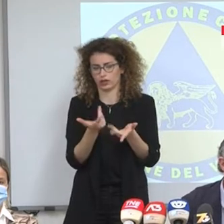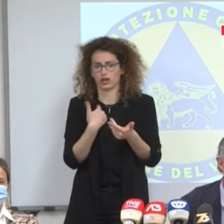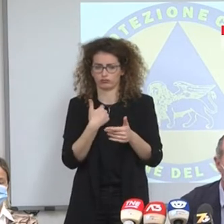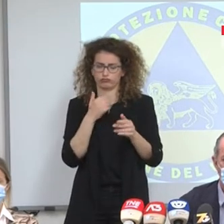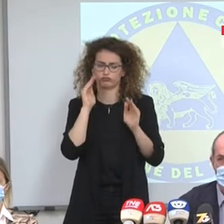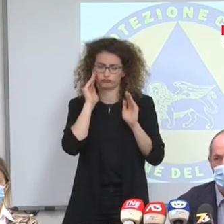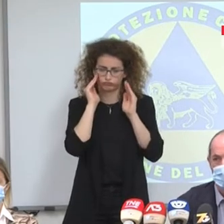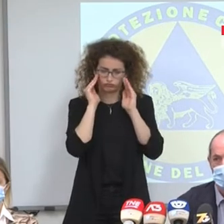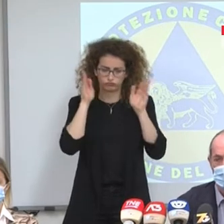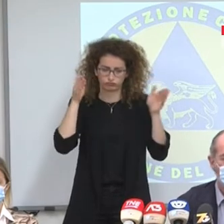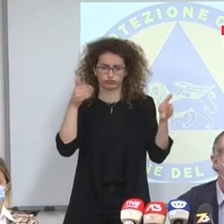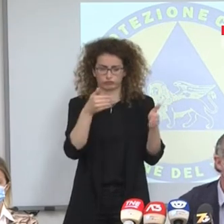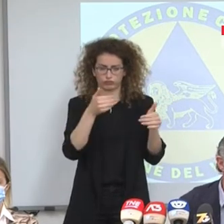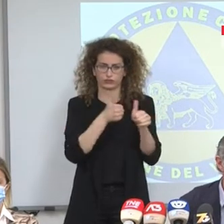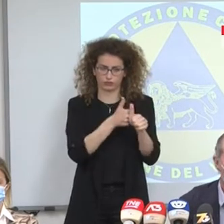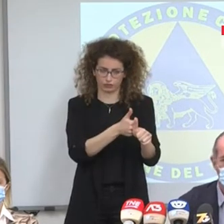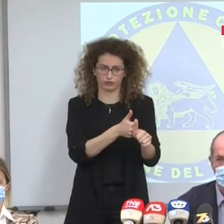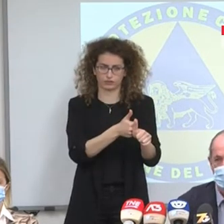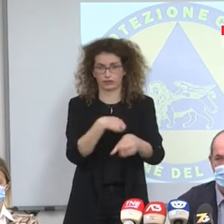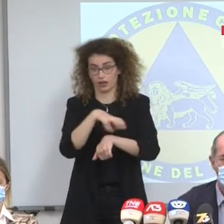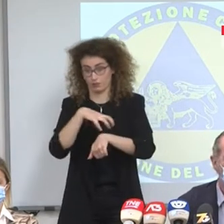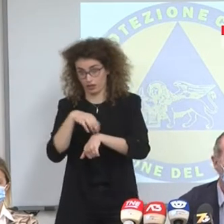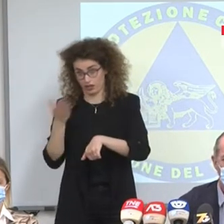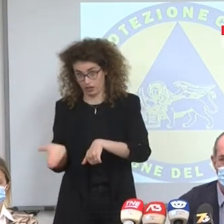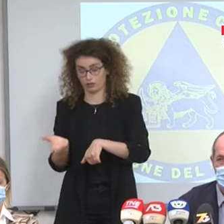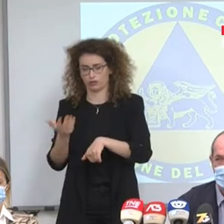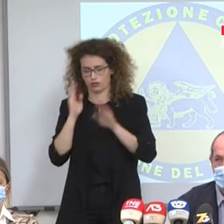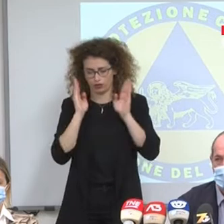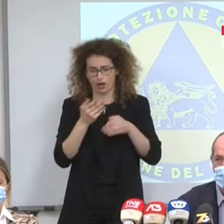pezzo, lo è il ministro, è sottoscritto,